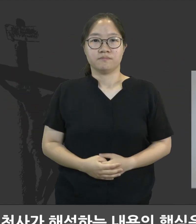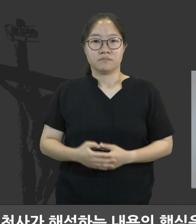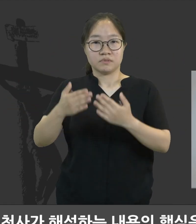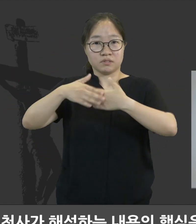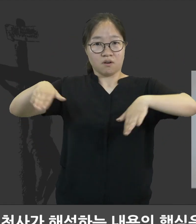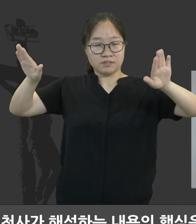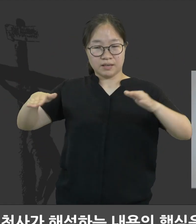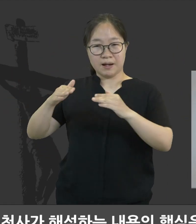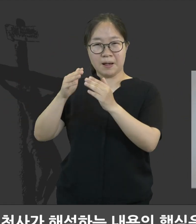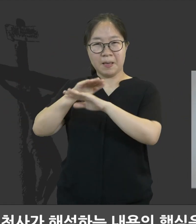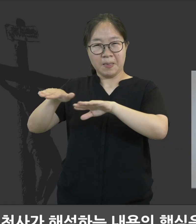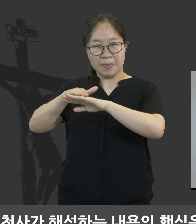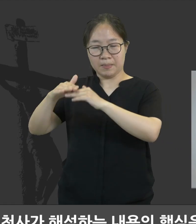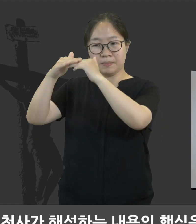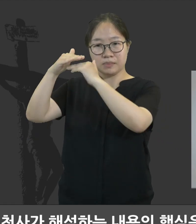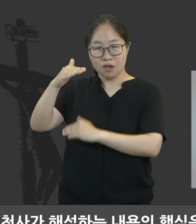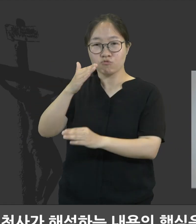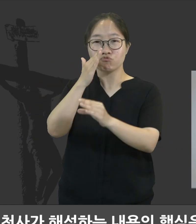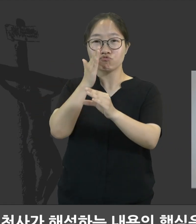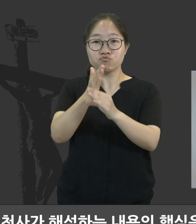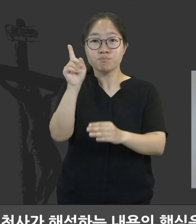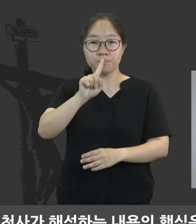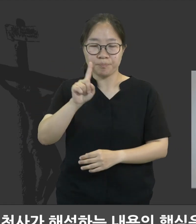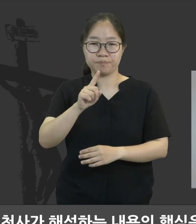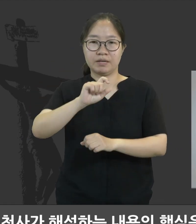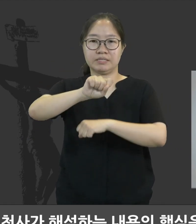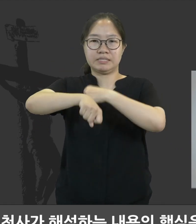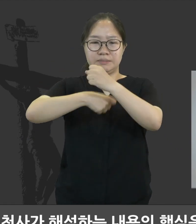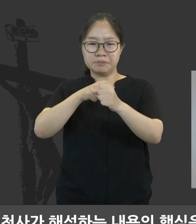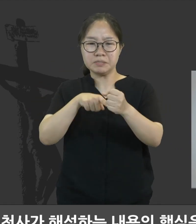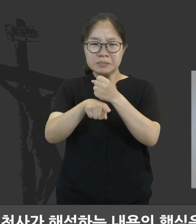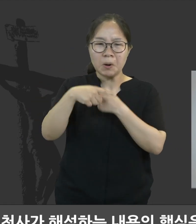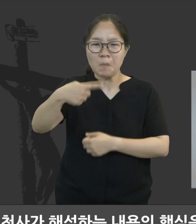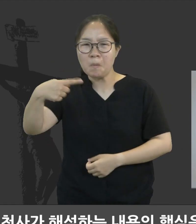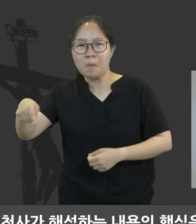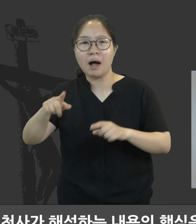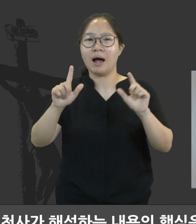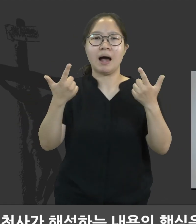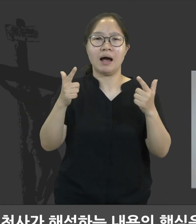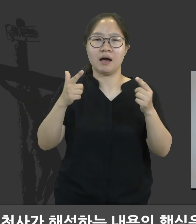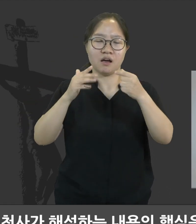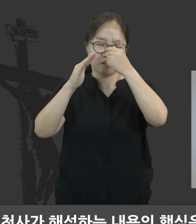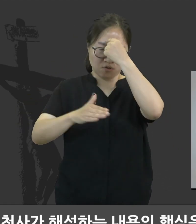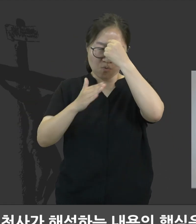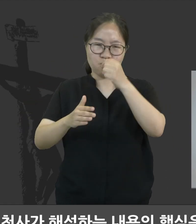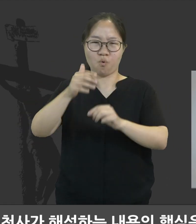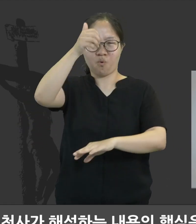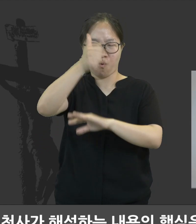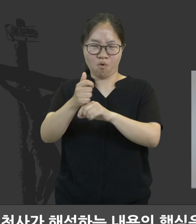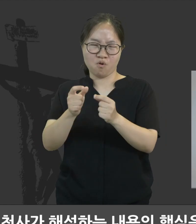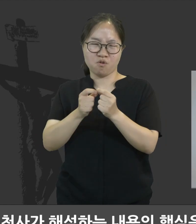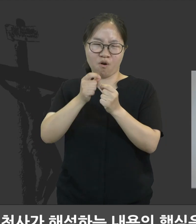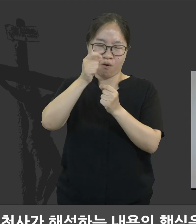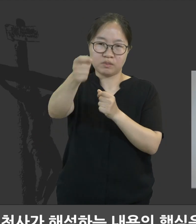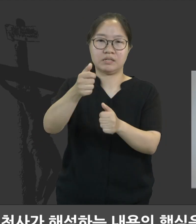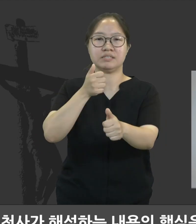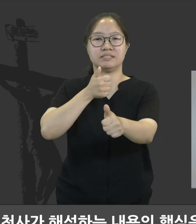내용의 핵심은 짐승들의 정체가 아니라 성도들의 최종적이고 영원한